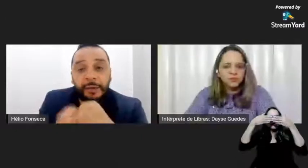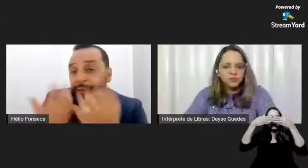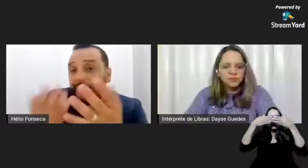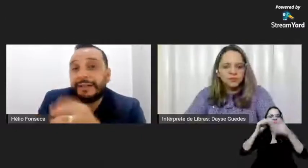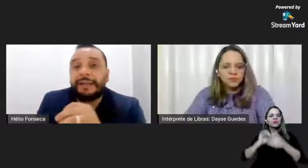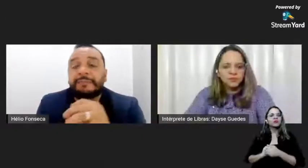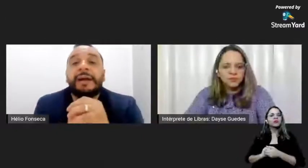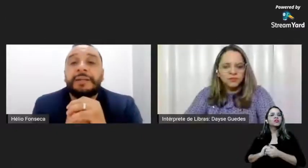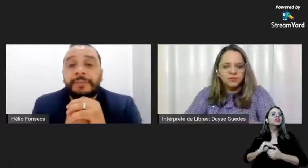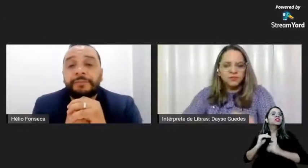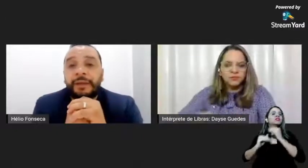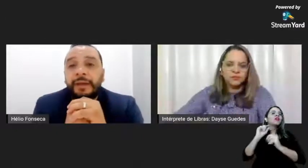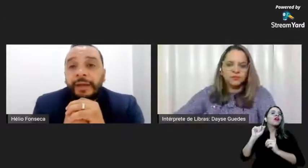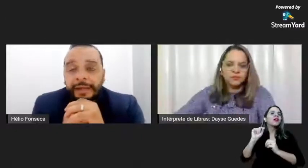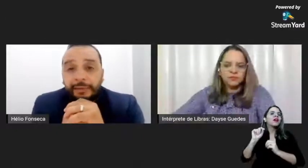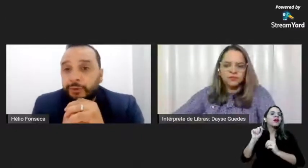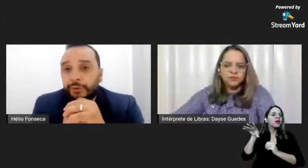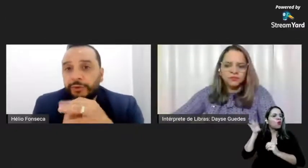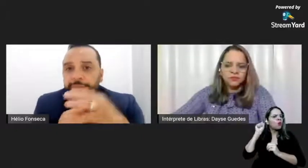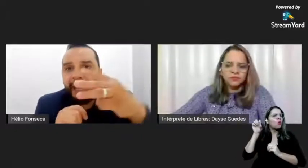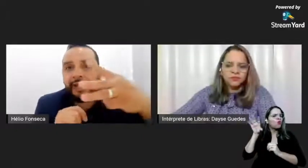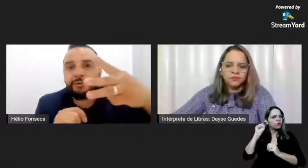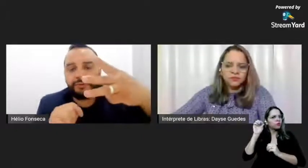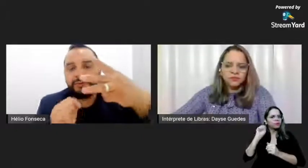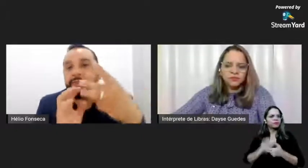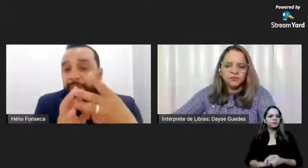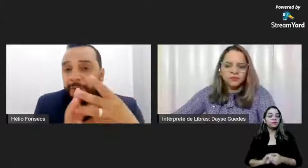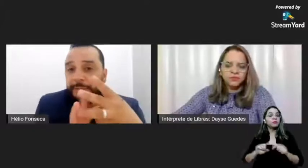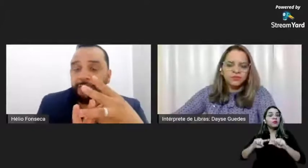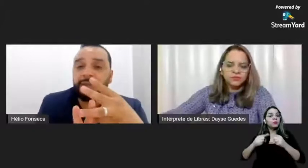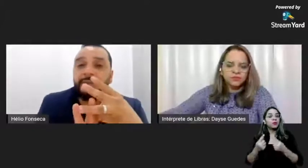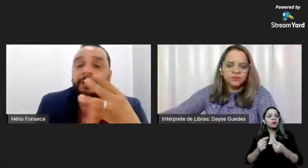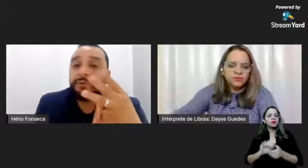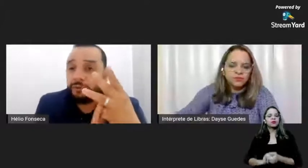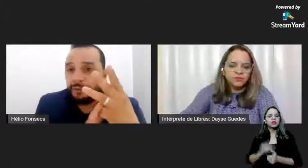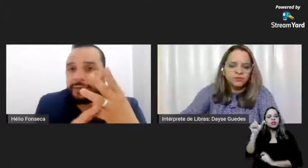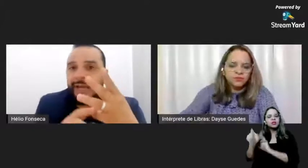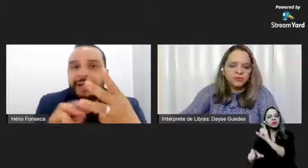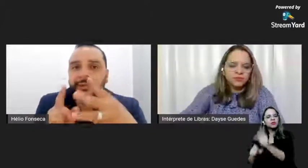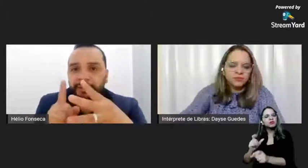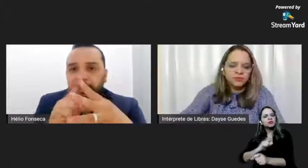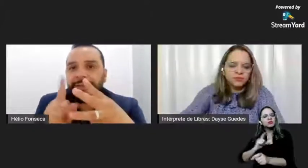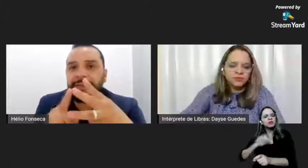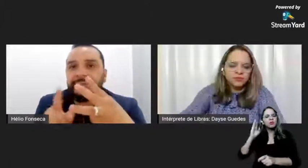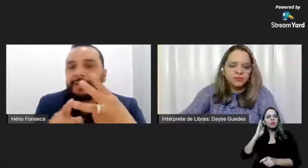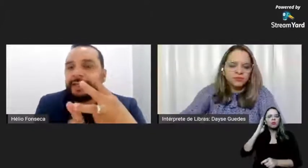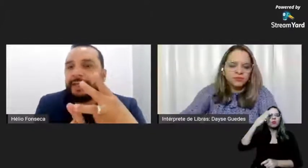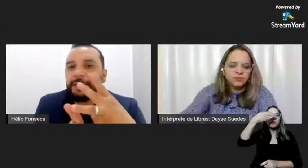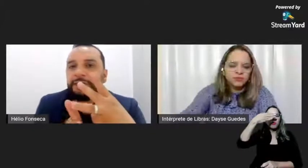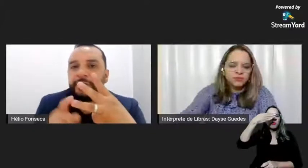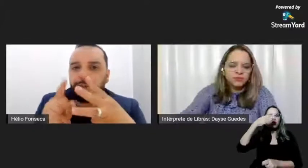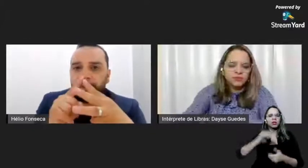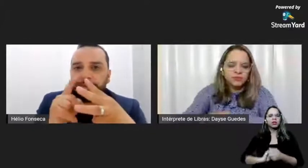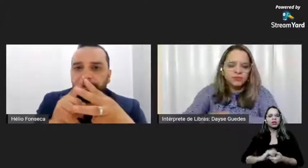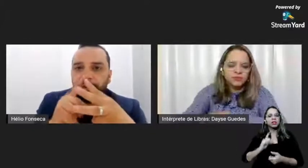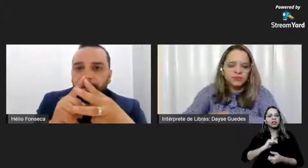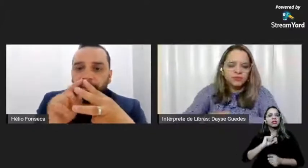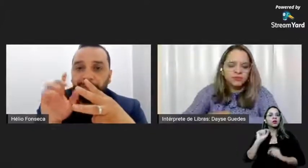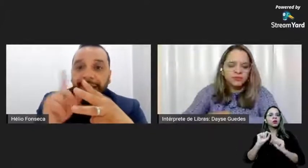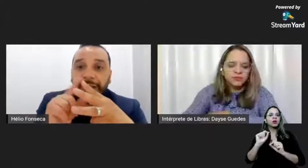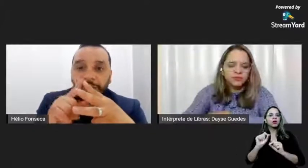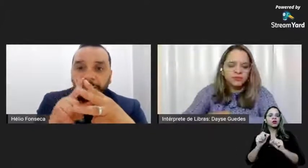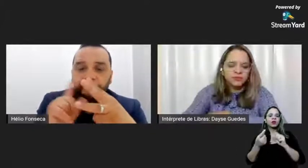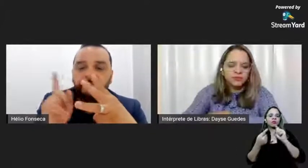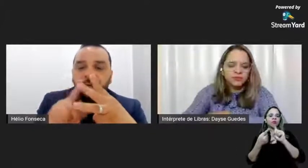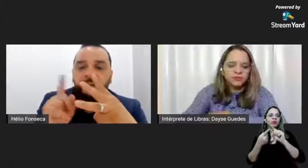mais do que eu, é porque ele treina mais. E os surdos cegos, quando nós estamos falando de pessoas surdos cegas, geralmente são esses 3 sentidos.